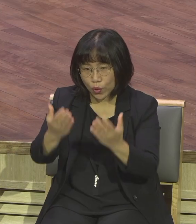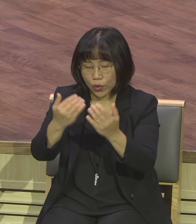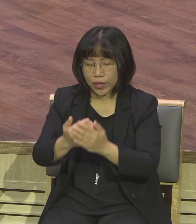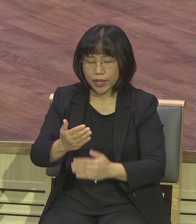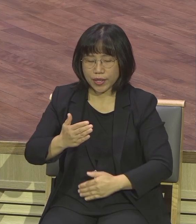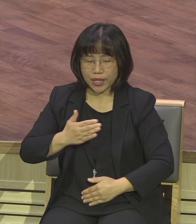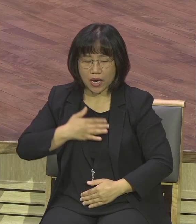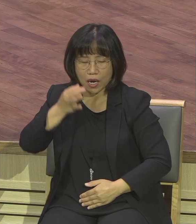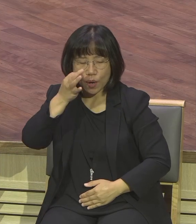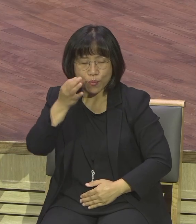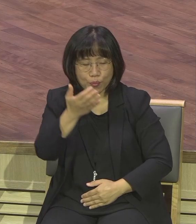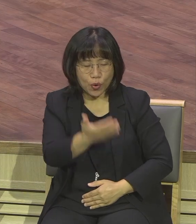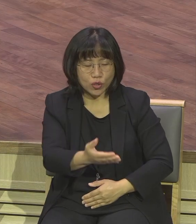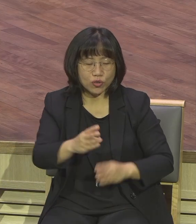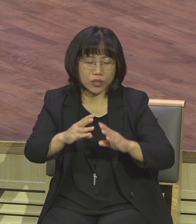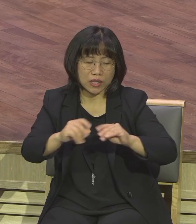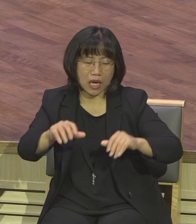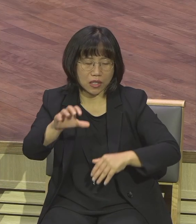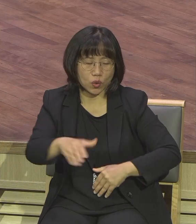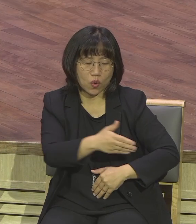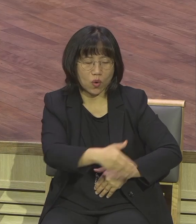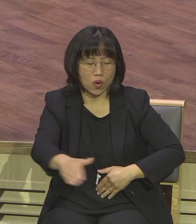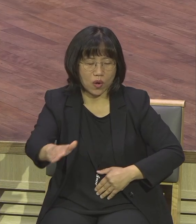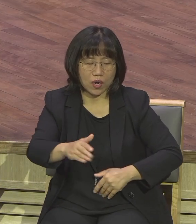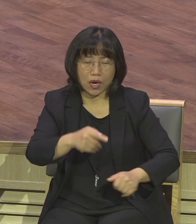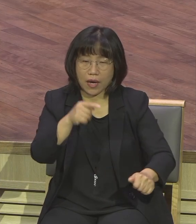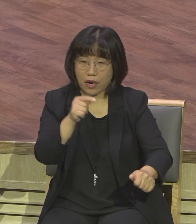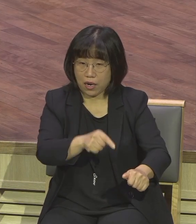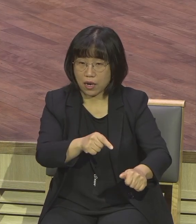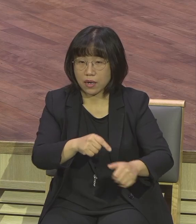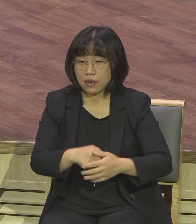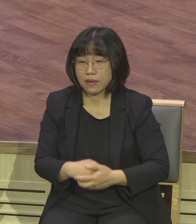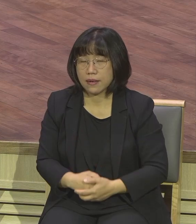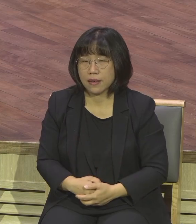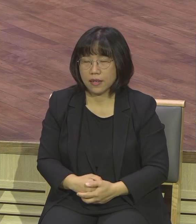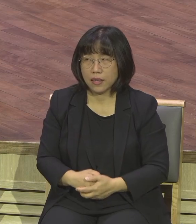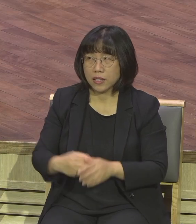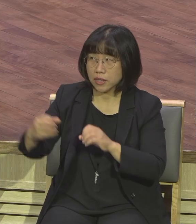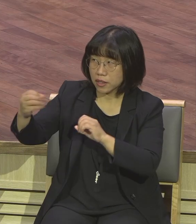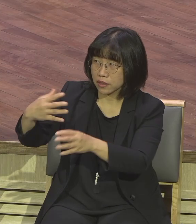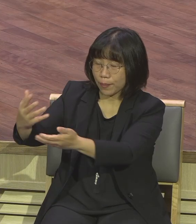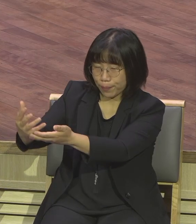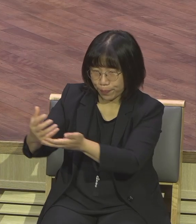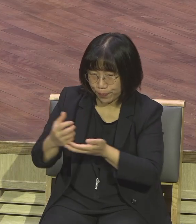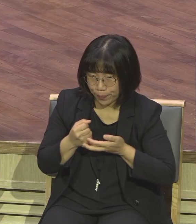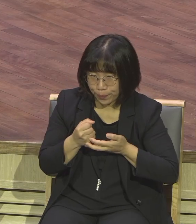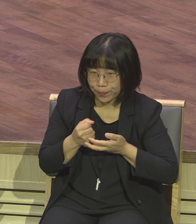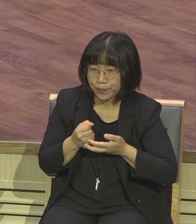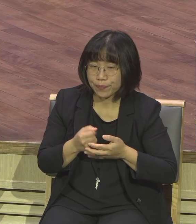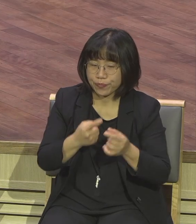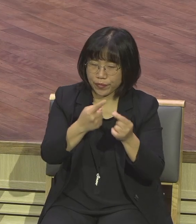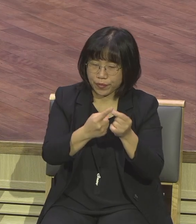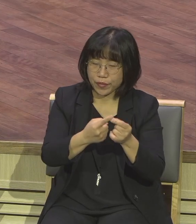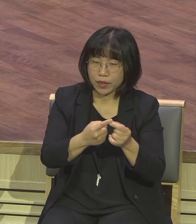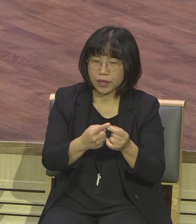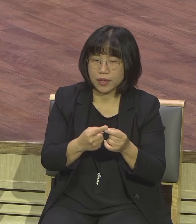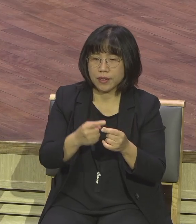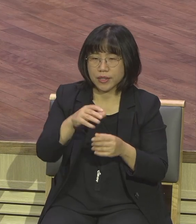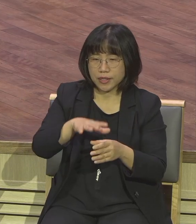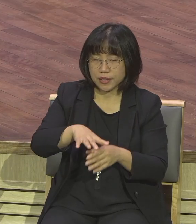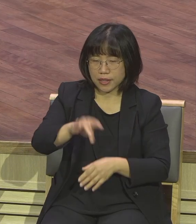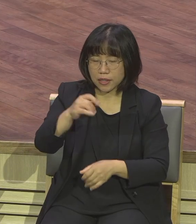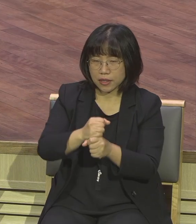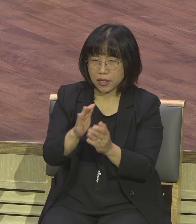내가 네게 보여줄 언약, 이 땅으로 가라. 자, 이 응답을 받았어요. 언약적 축복 붙잡았어요. 자, 창세기